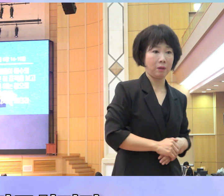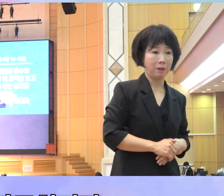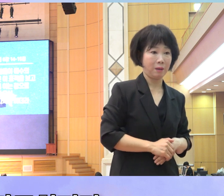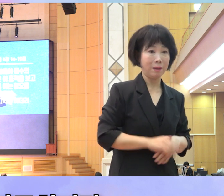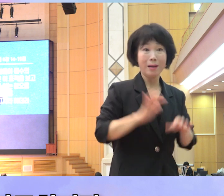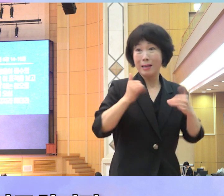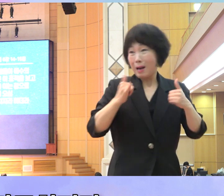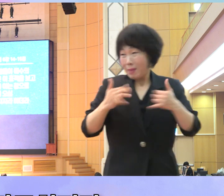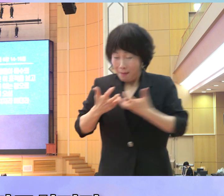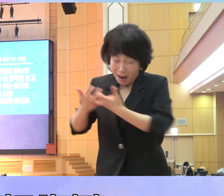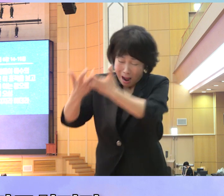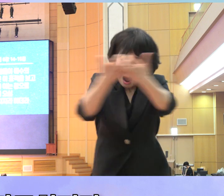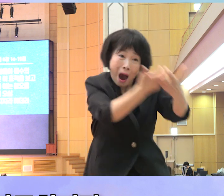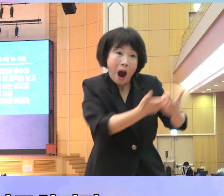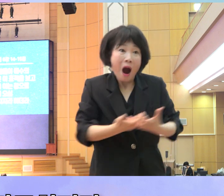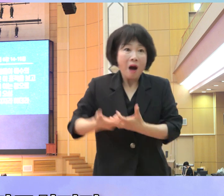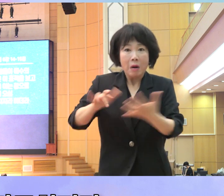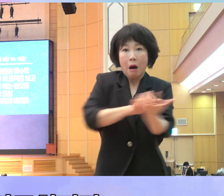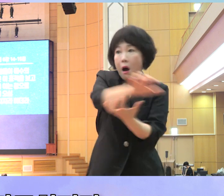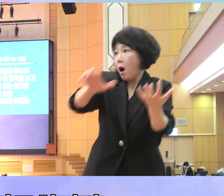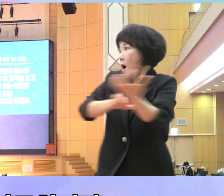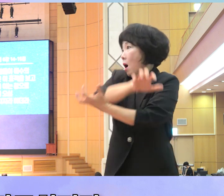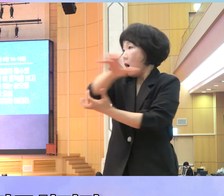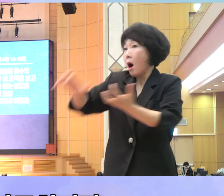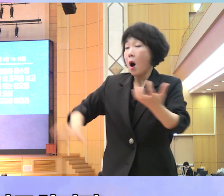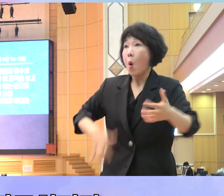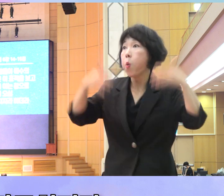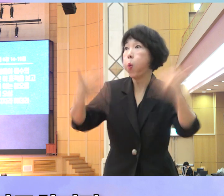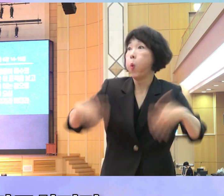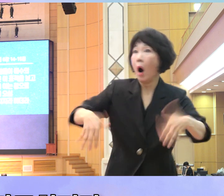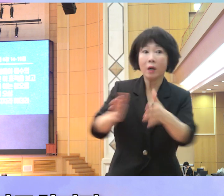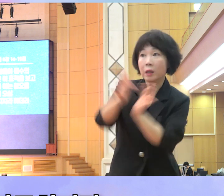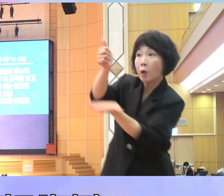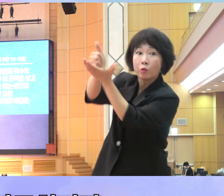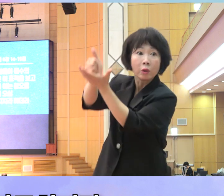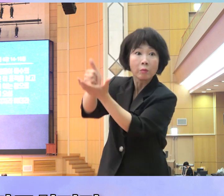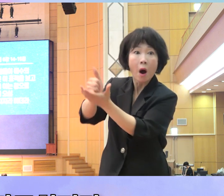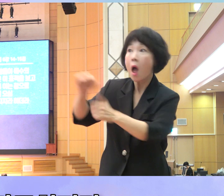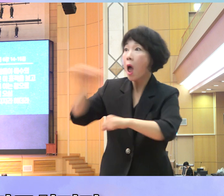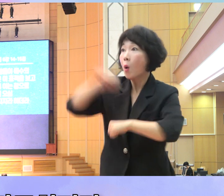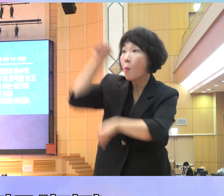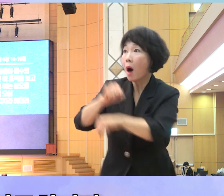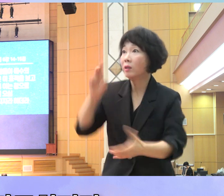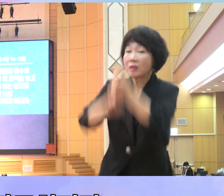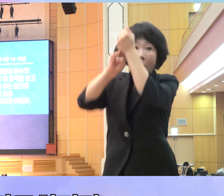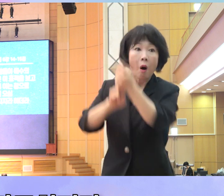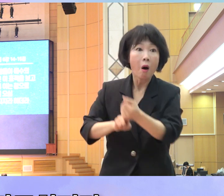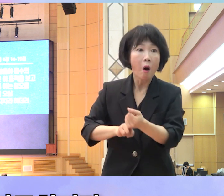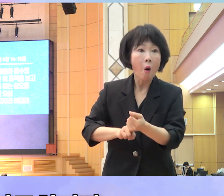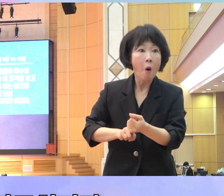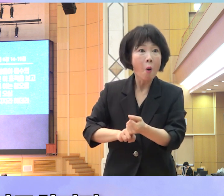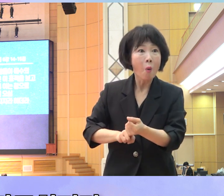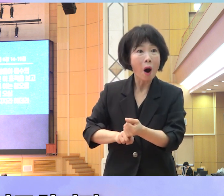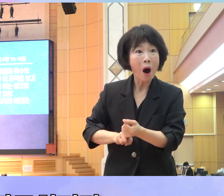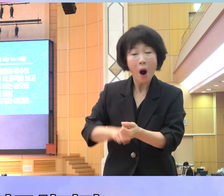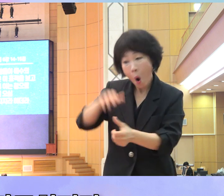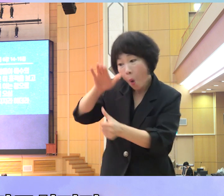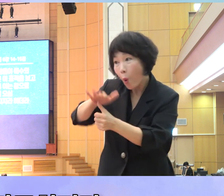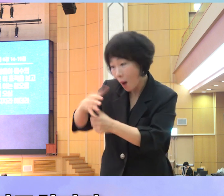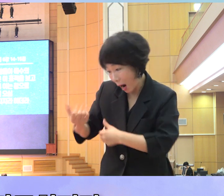사람들이 막 그냥 뭐 난리가 난 거예요. 그냥 와, 이게 자기 눈앞에서 지금 본 거 아니겠습니까?